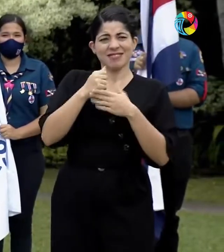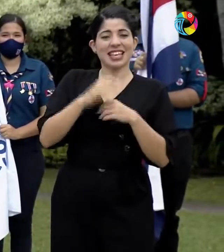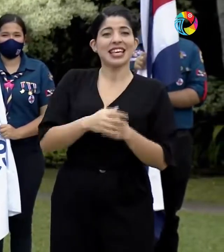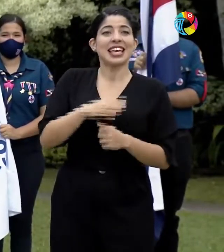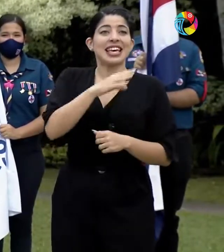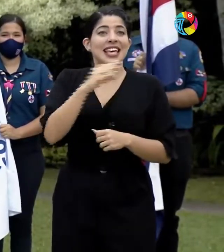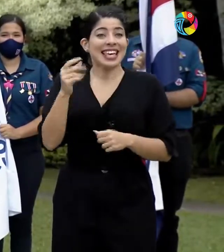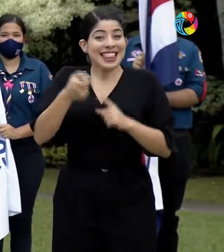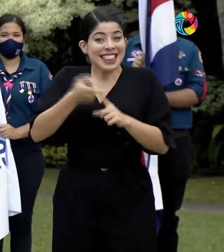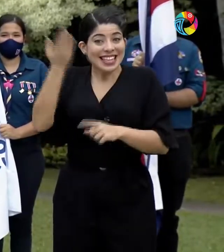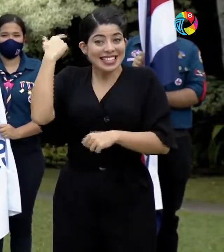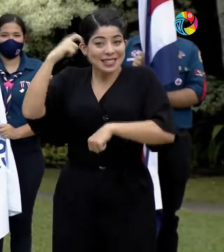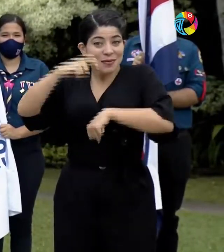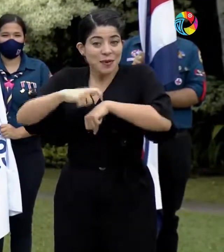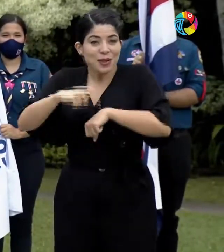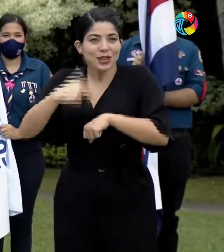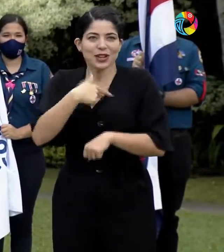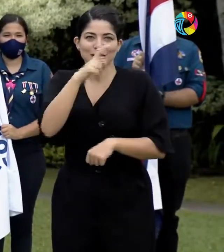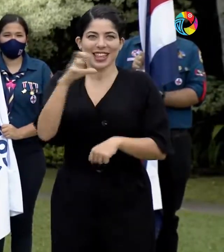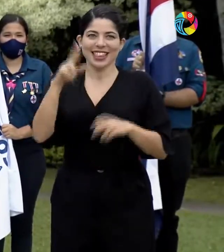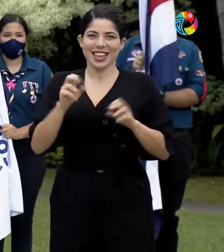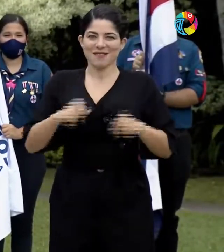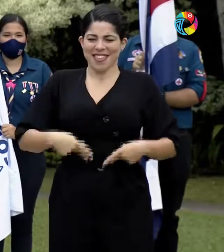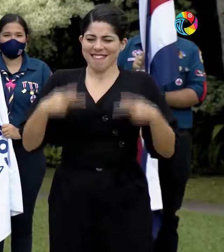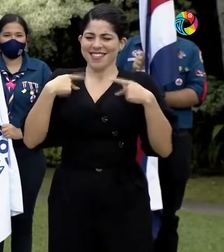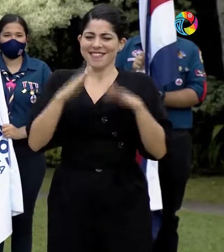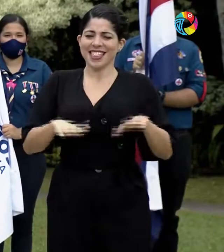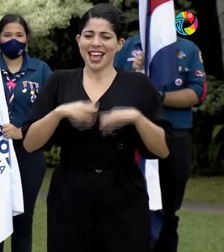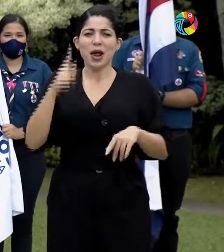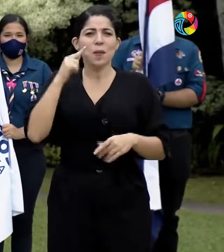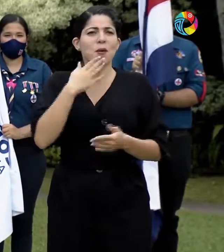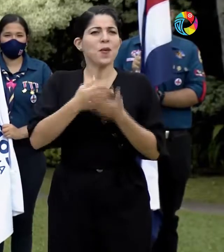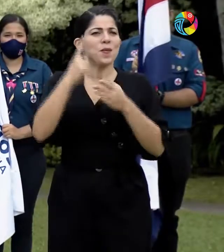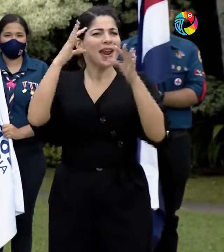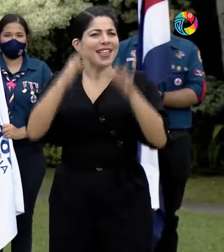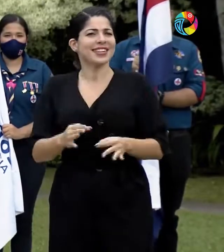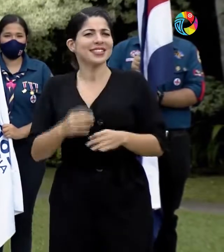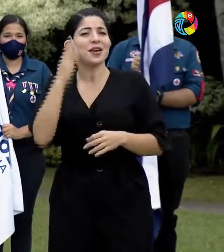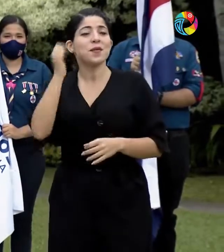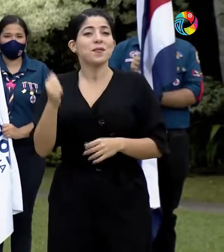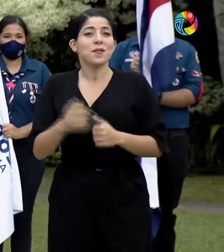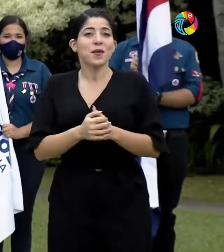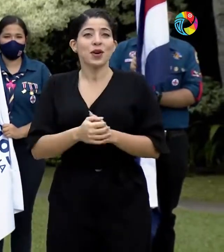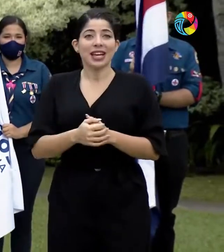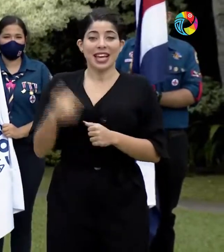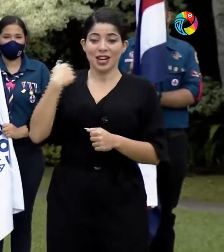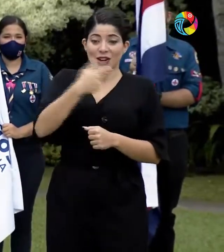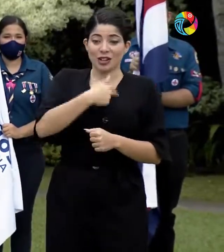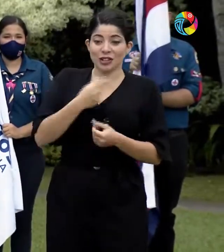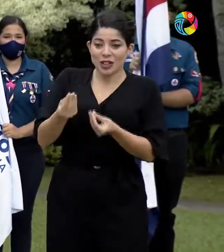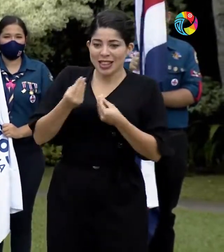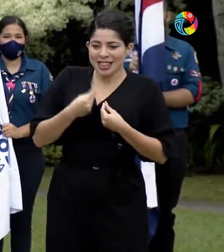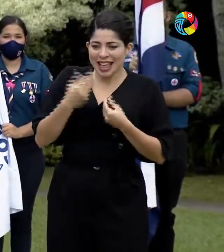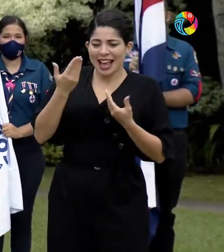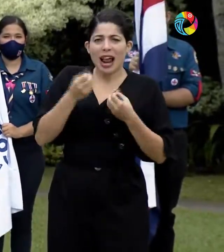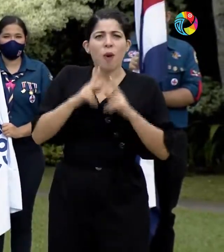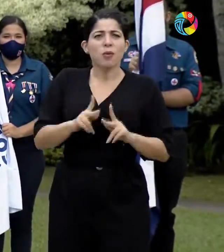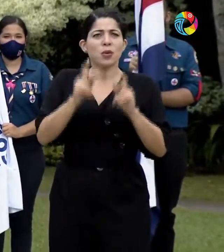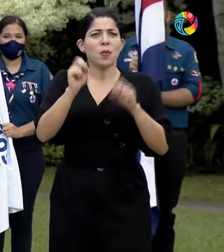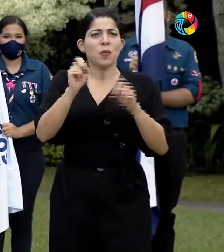que de esa fecha nosotros los ticos vivimos tranquilos por tan buena decisión. Porque en lugar de armas en nuestro hogar, un gran libro